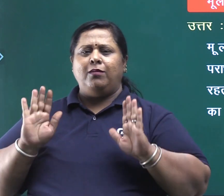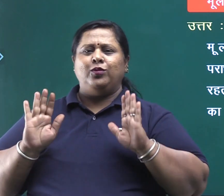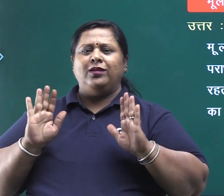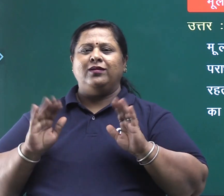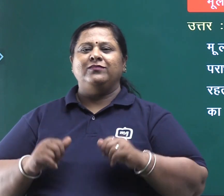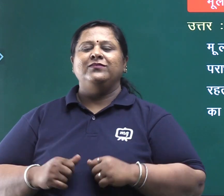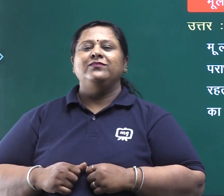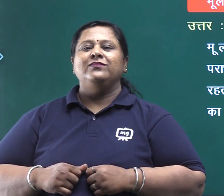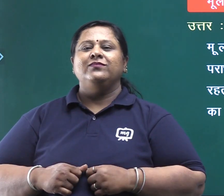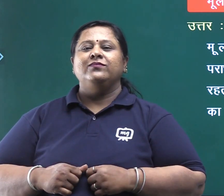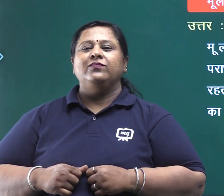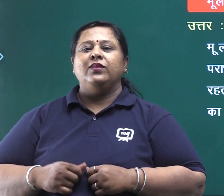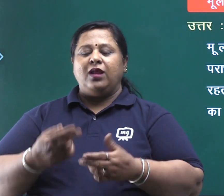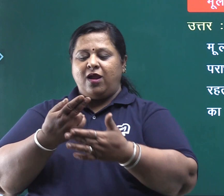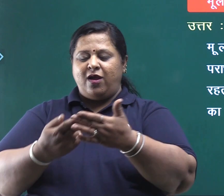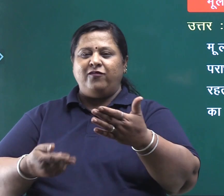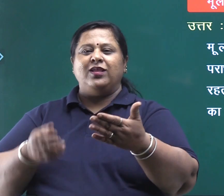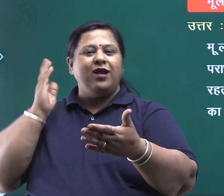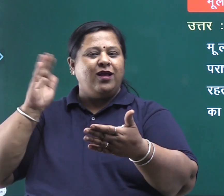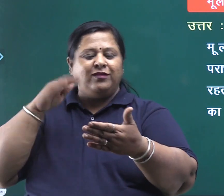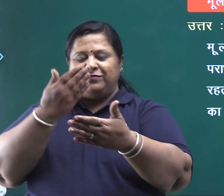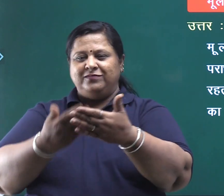कठपुतली कविता का